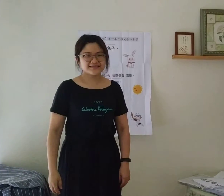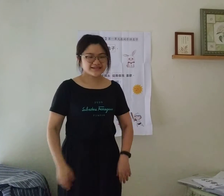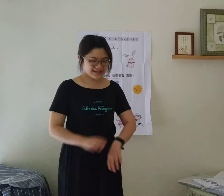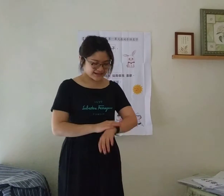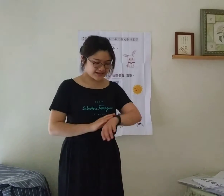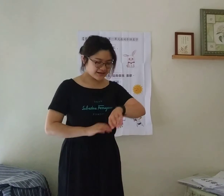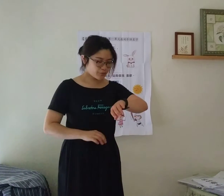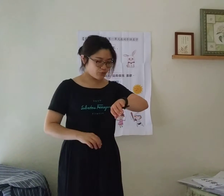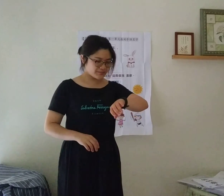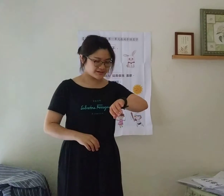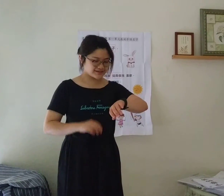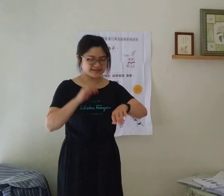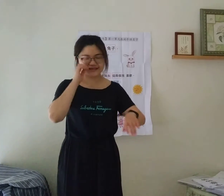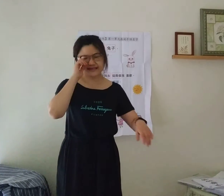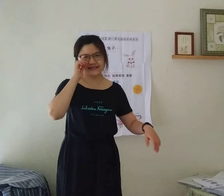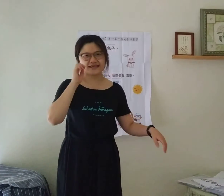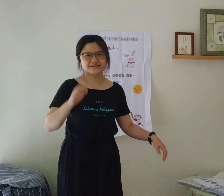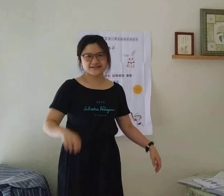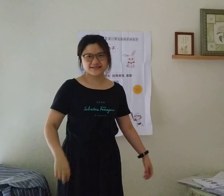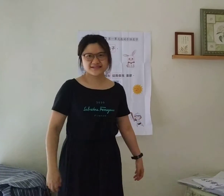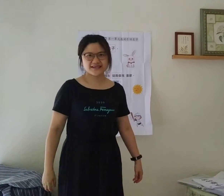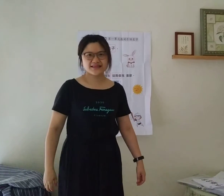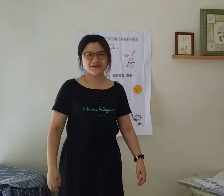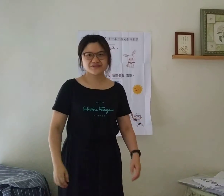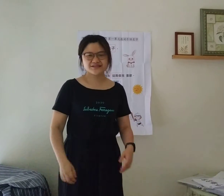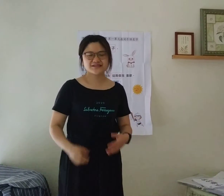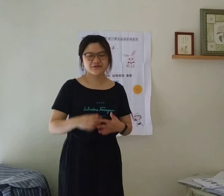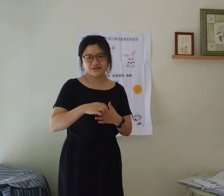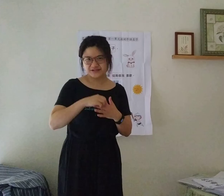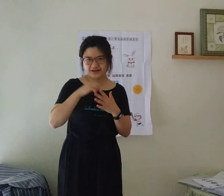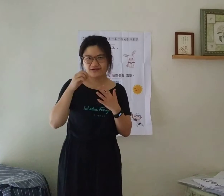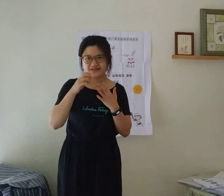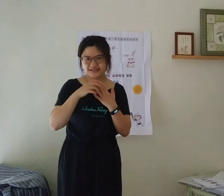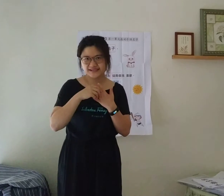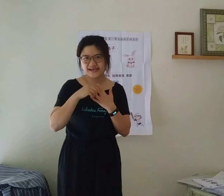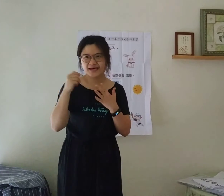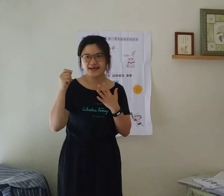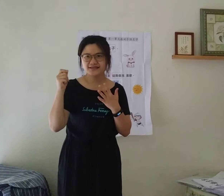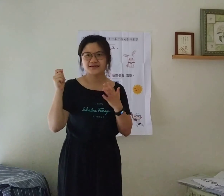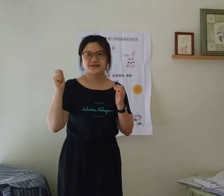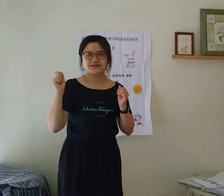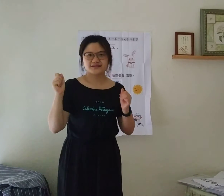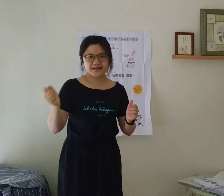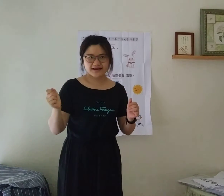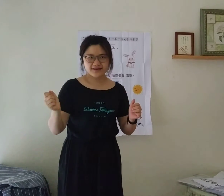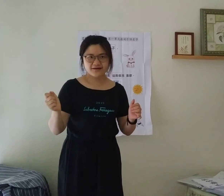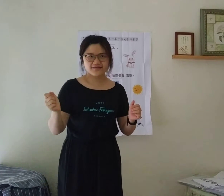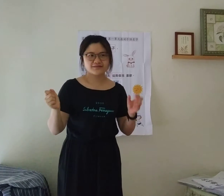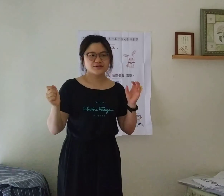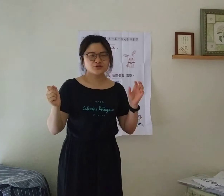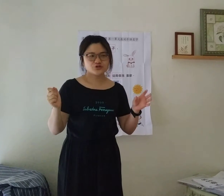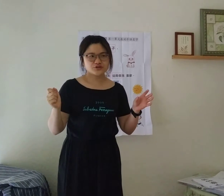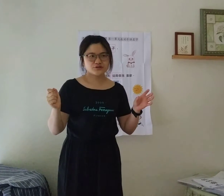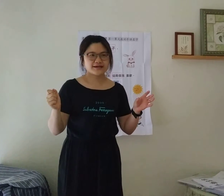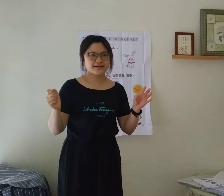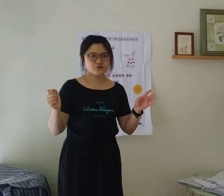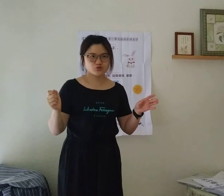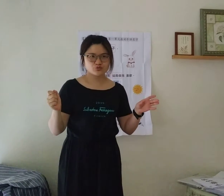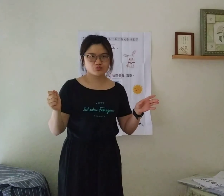下呢，我们只剩一点点时间，老师呢会抽签，然后选出来的组